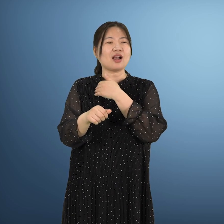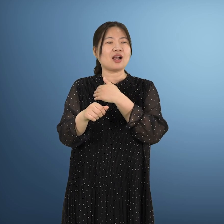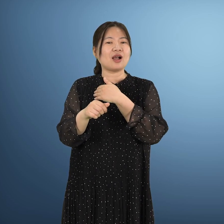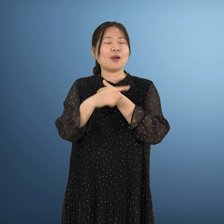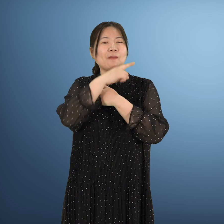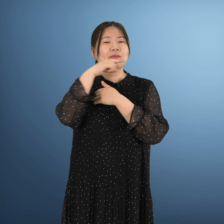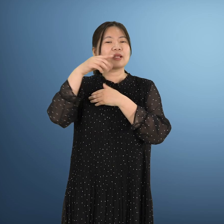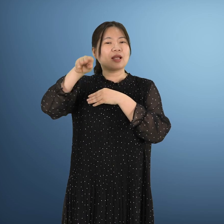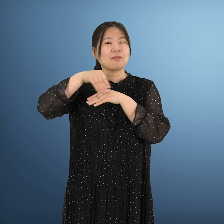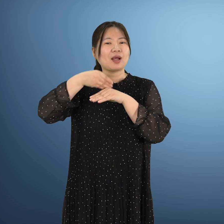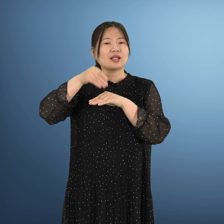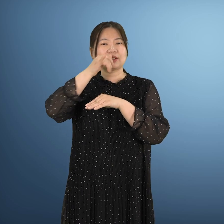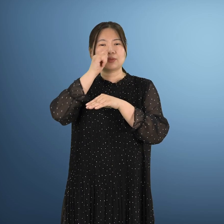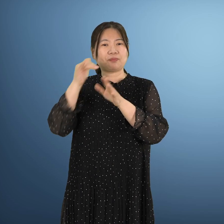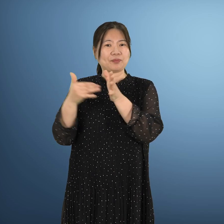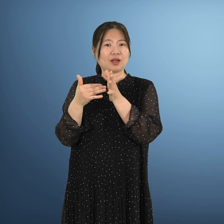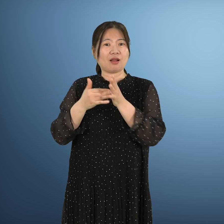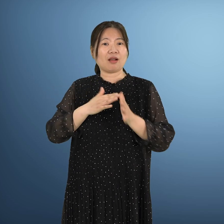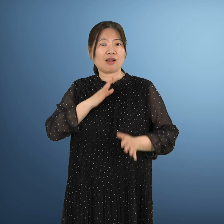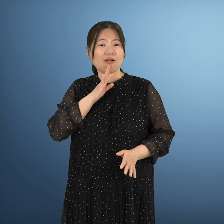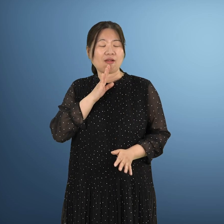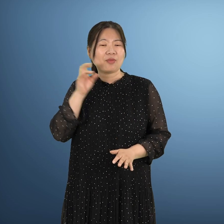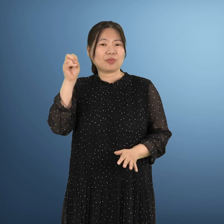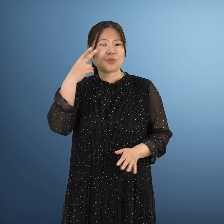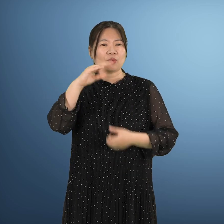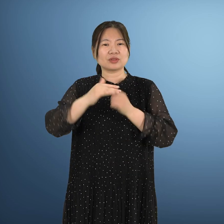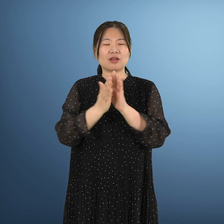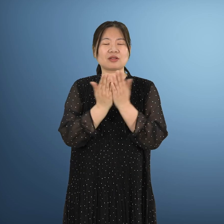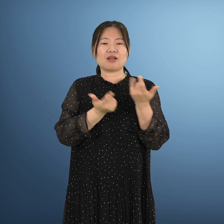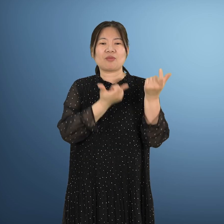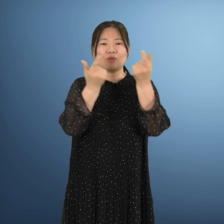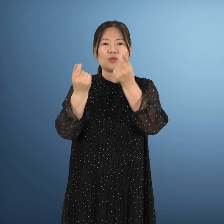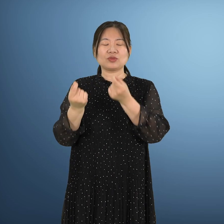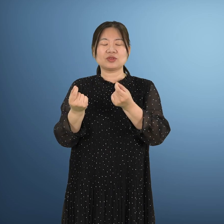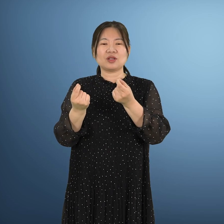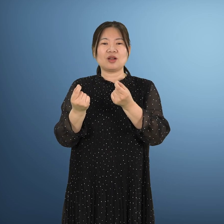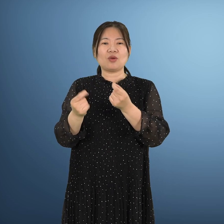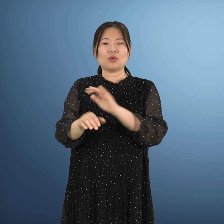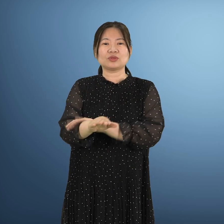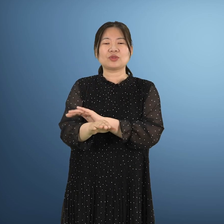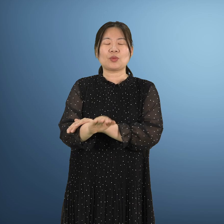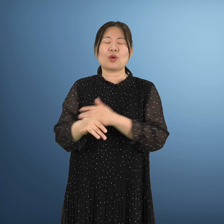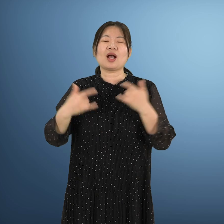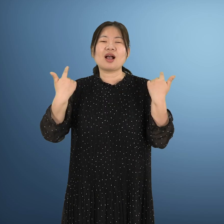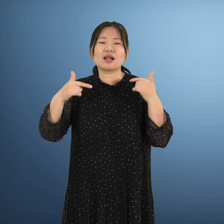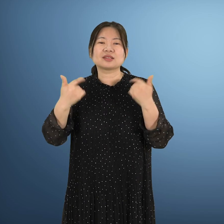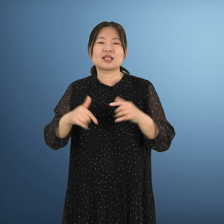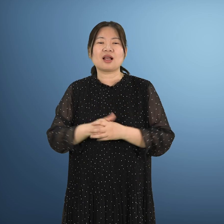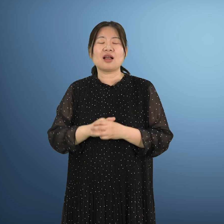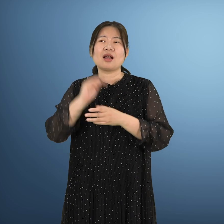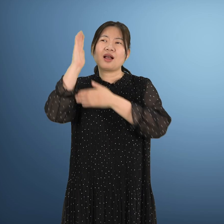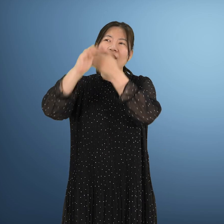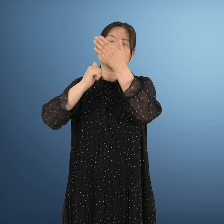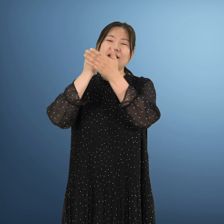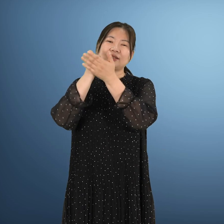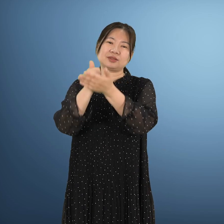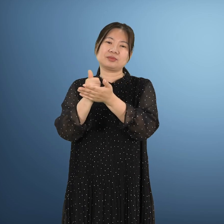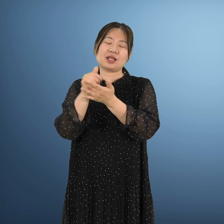피를 바르도록 되어 있습니다. 그리고 성경 전체에서 오른쪽은 항상